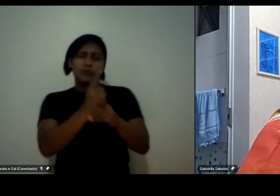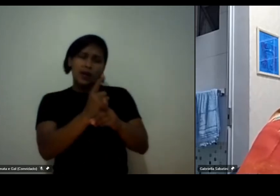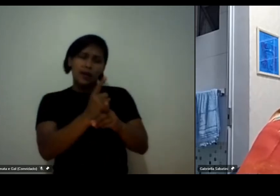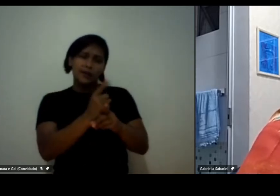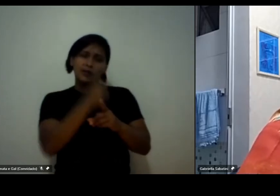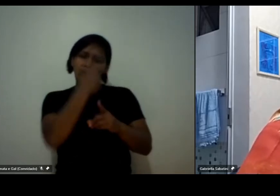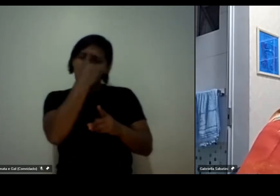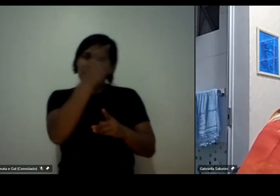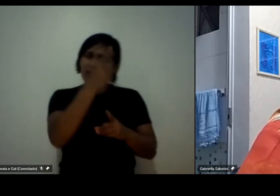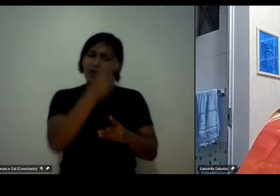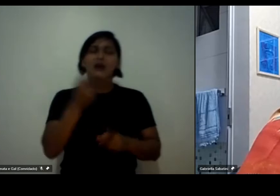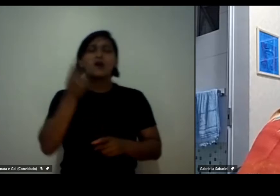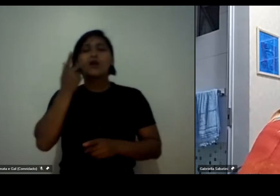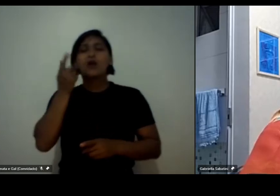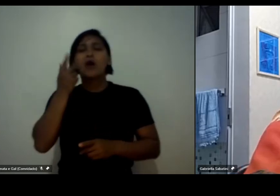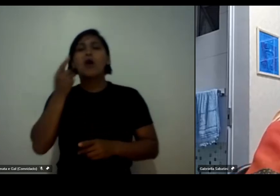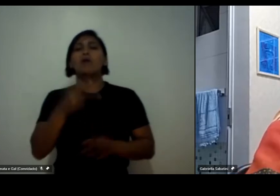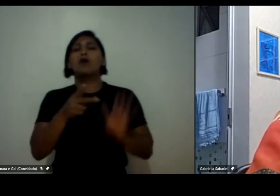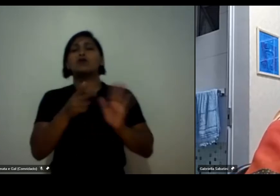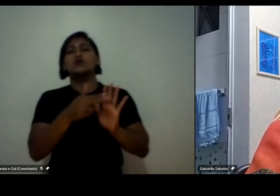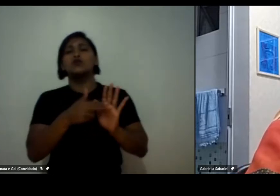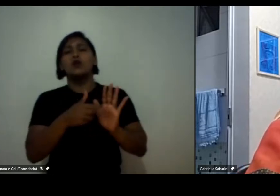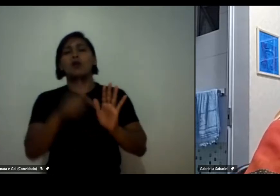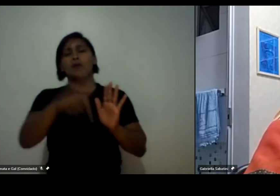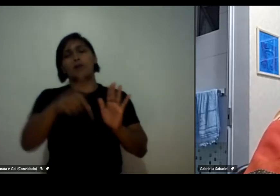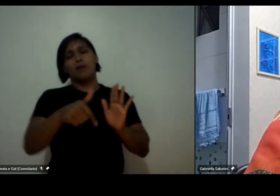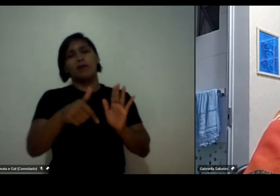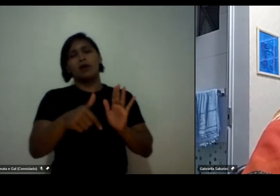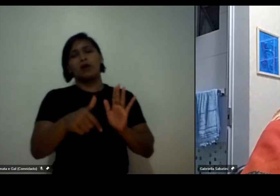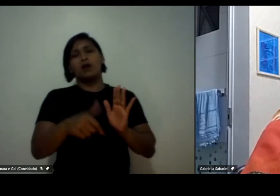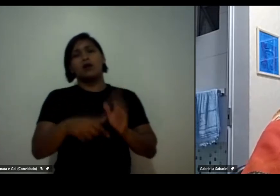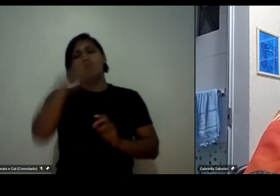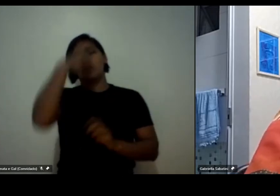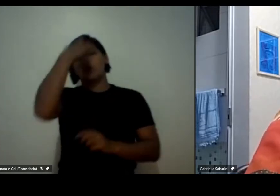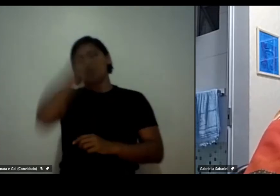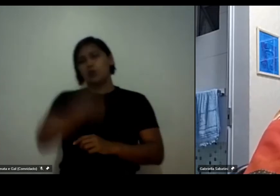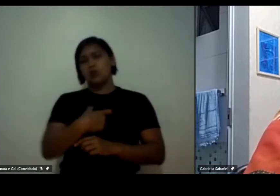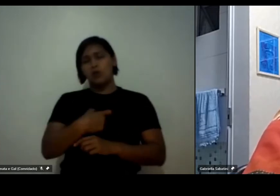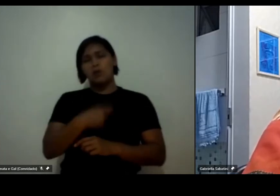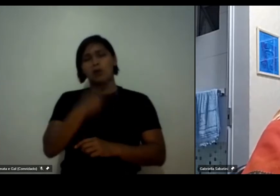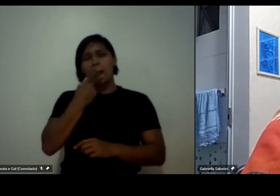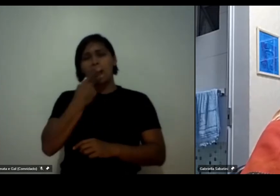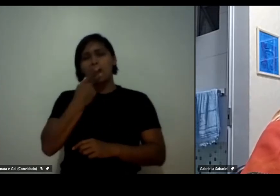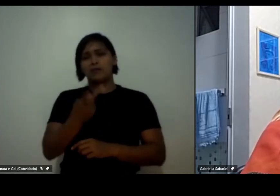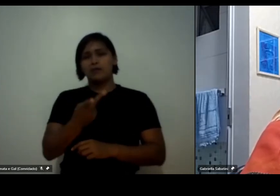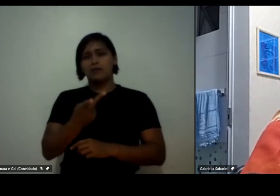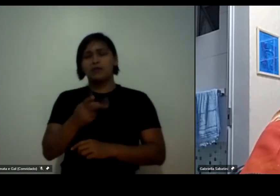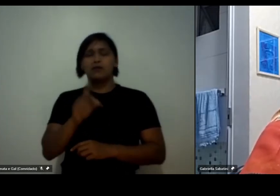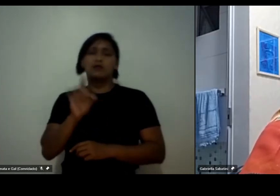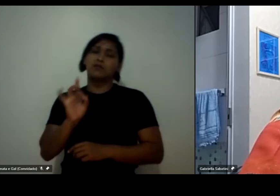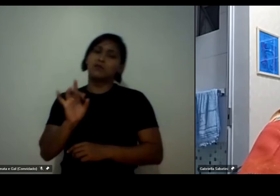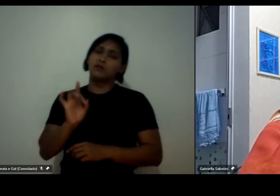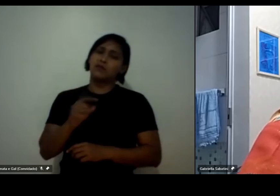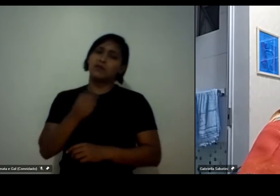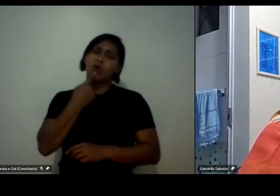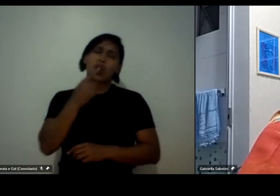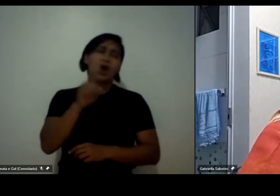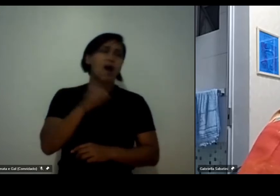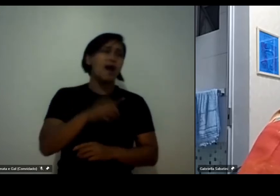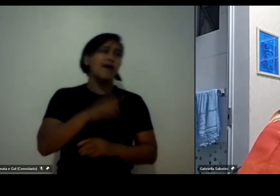é considerado normal. Aqui o estado normal do corpo se trata do que é